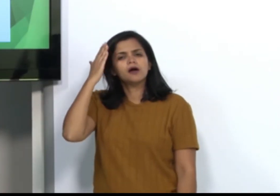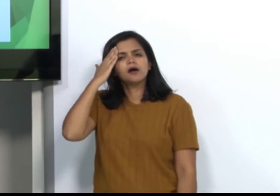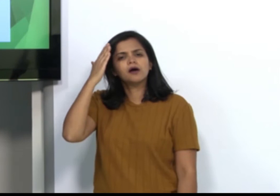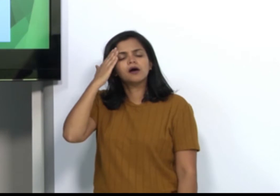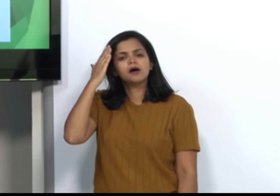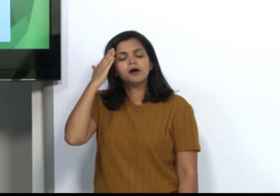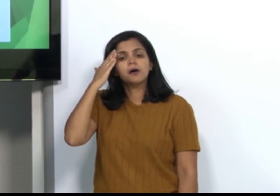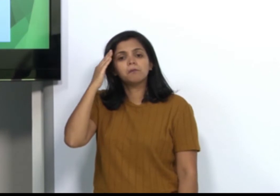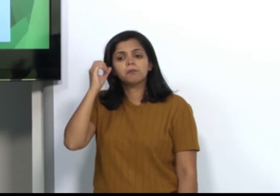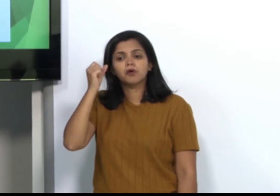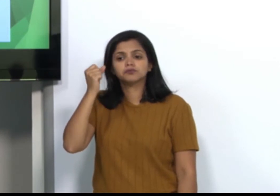saber.